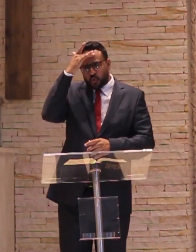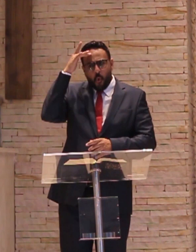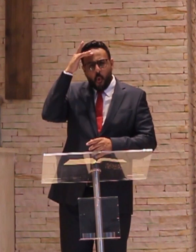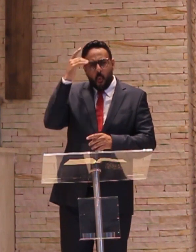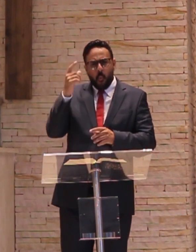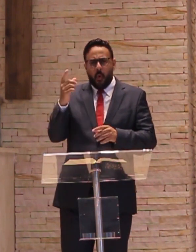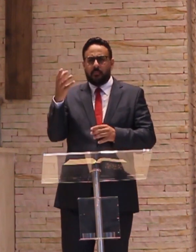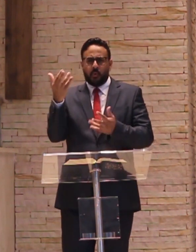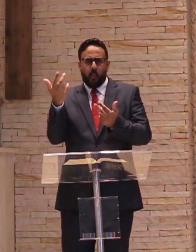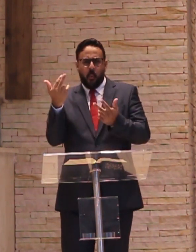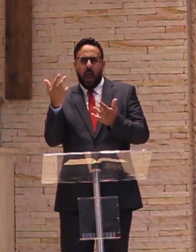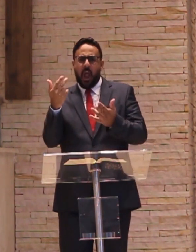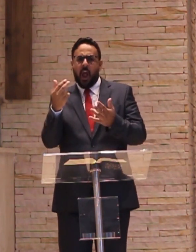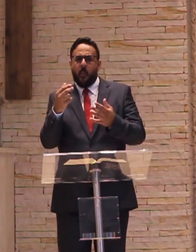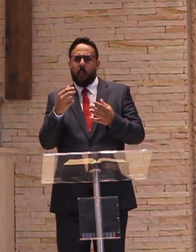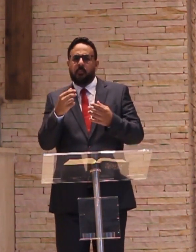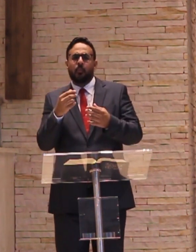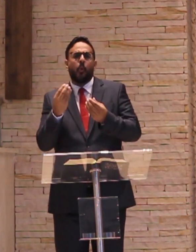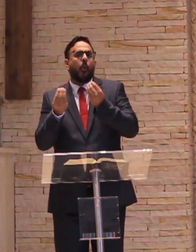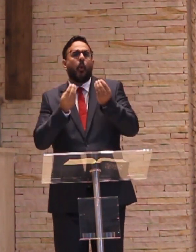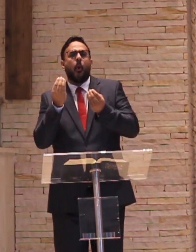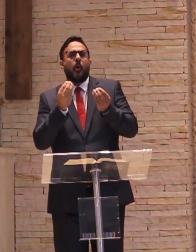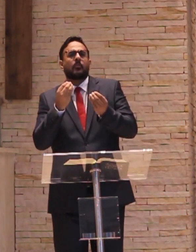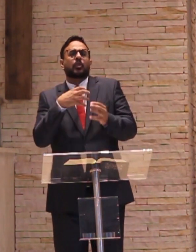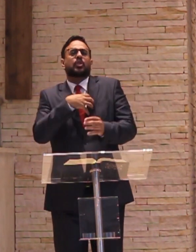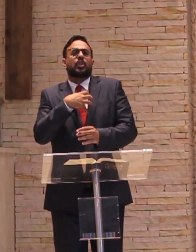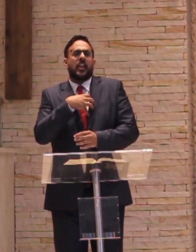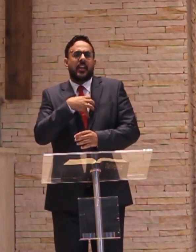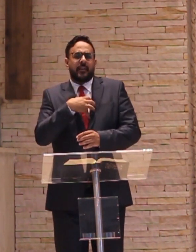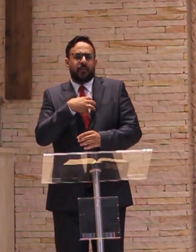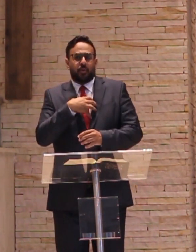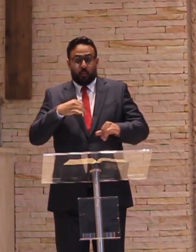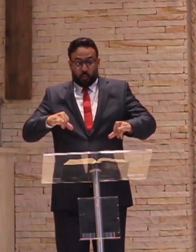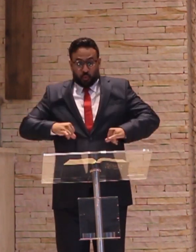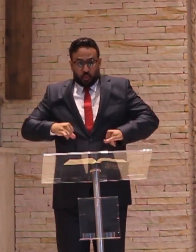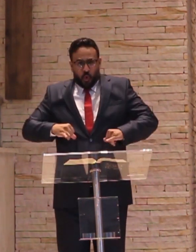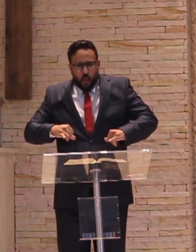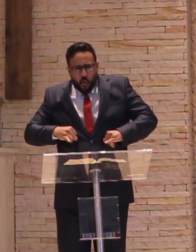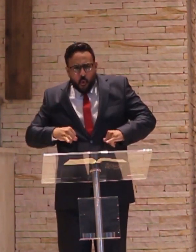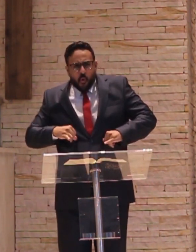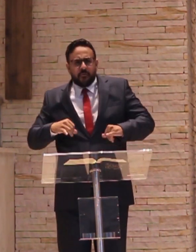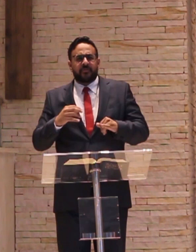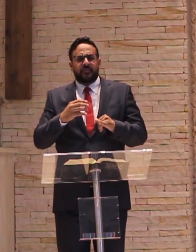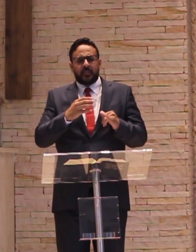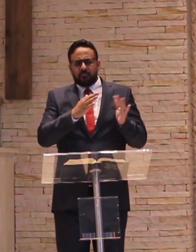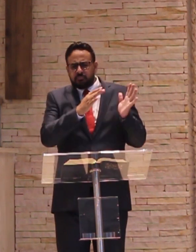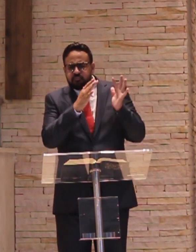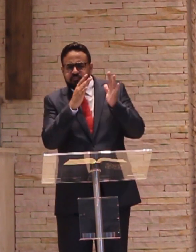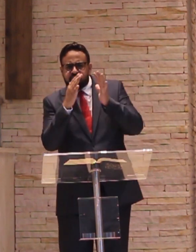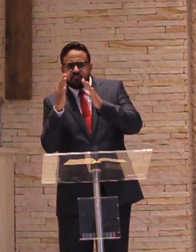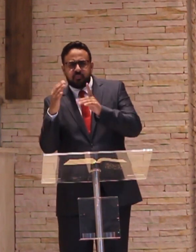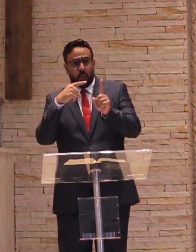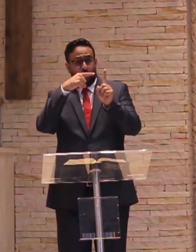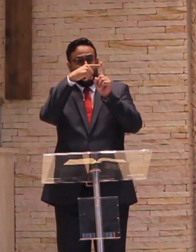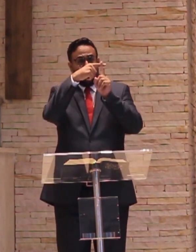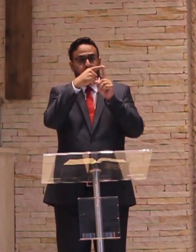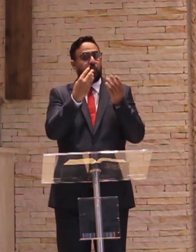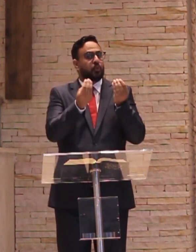a respeito de como que uma pessoa crucificada se sentia, quais eram as fases